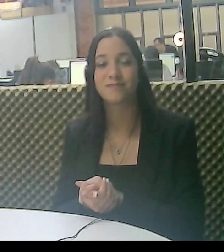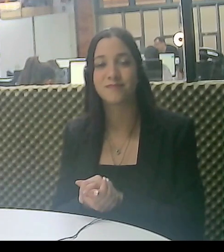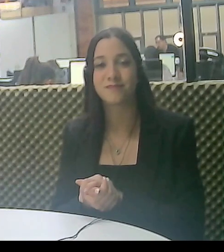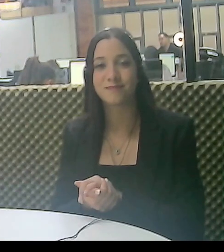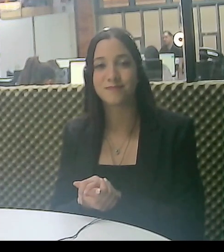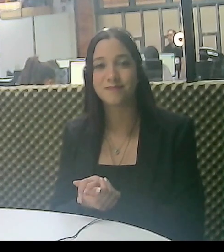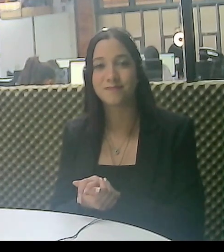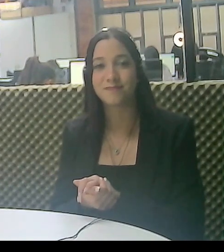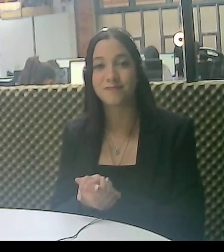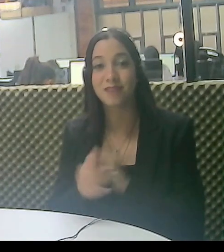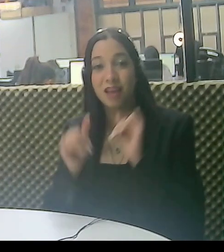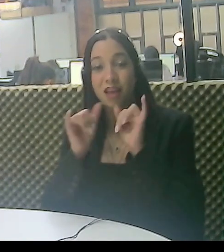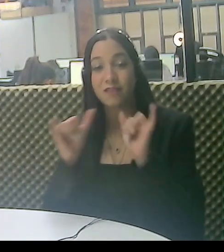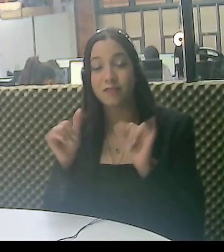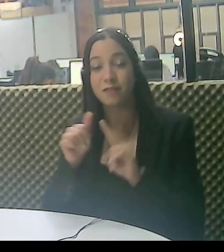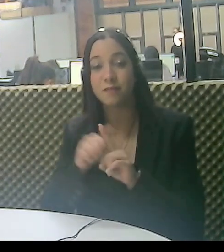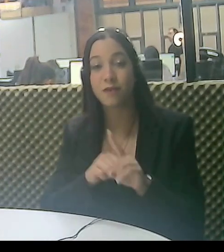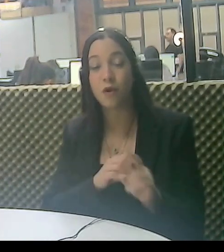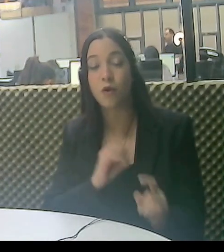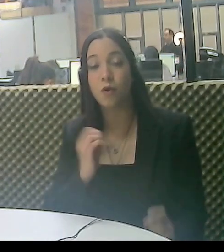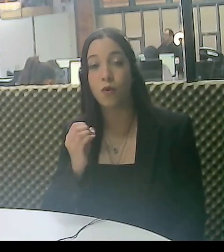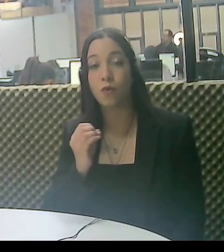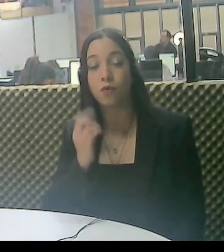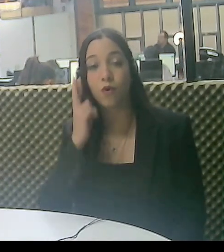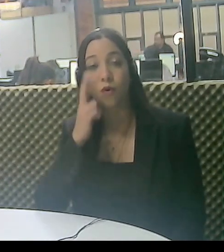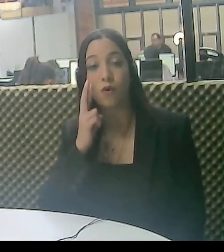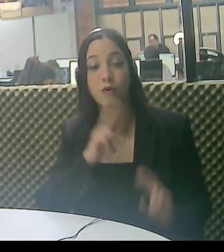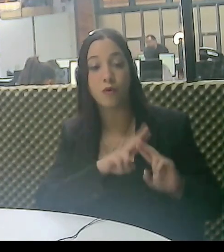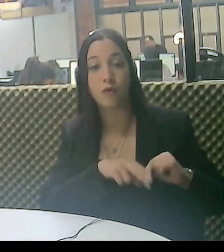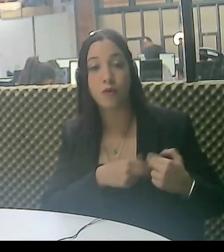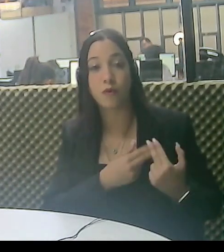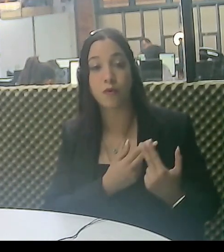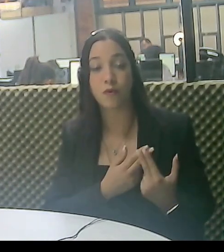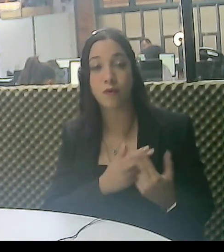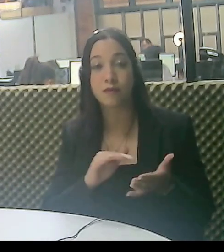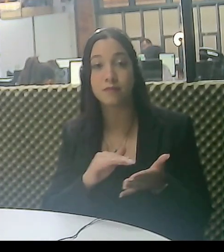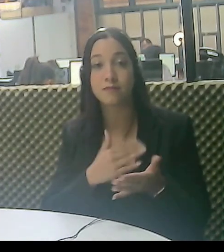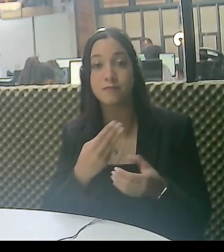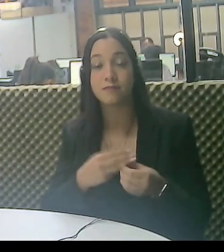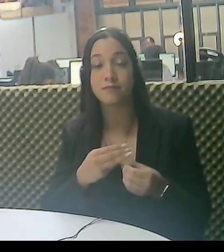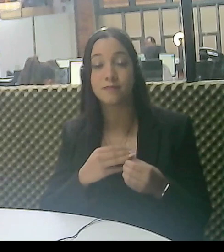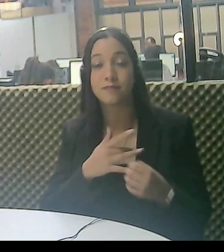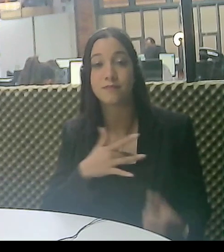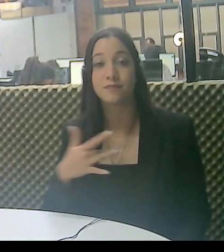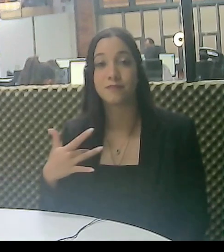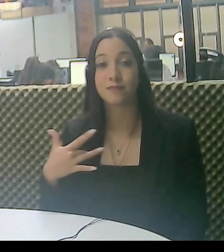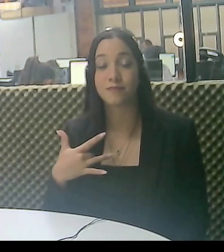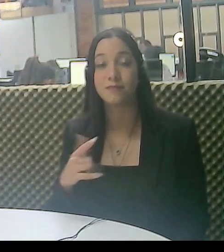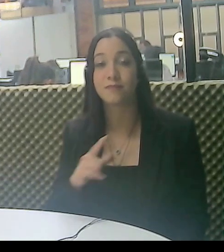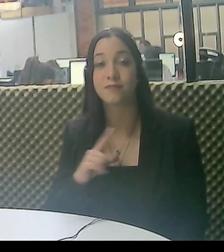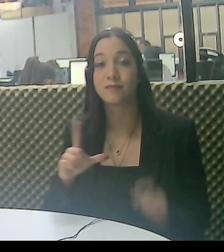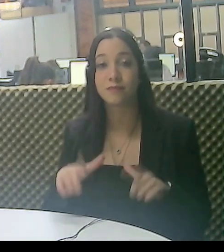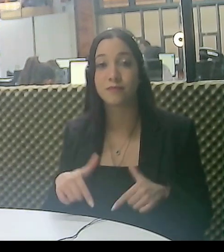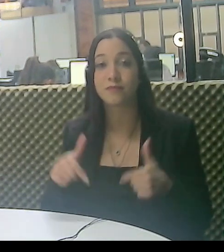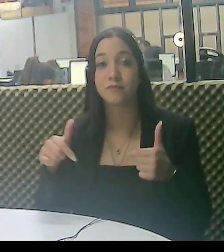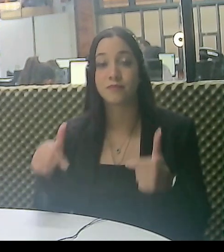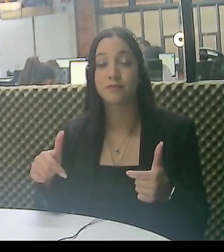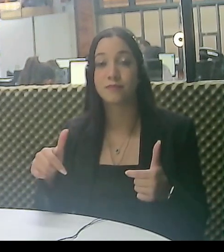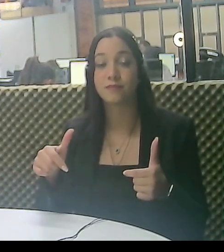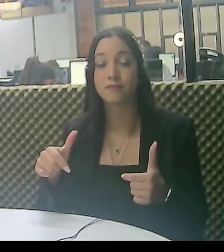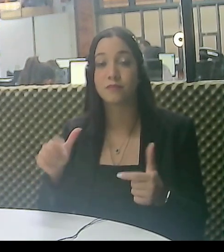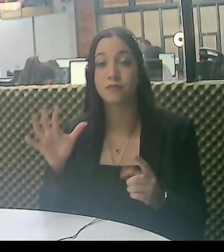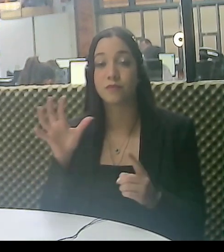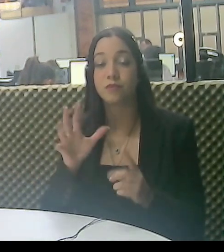notícias. A campanha Outubro Rosa continua. Durante este mês, a Secretaria Municipal de Saúde está realizando diversas ações